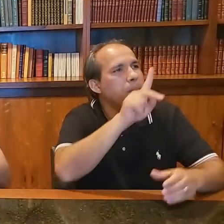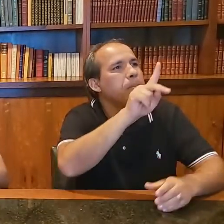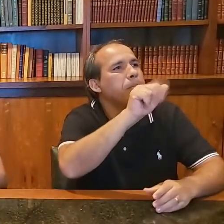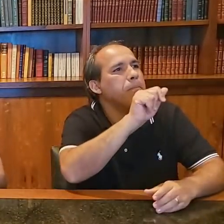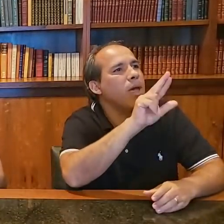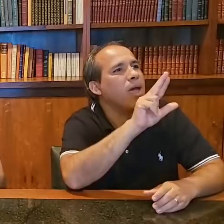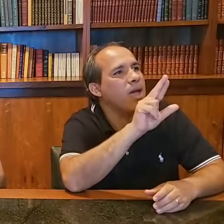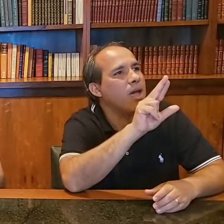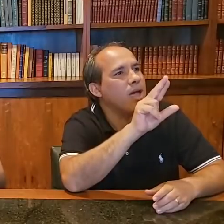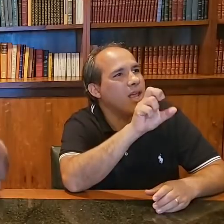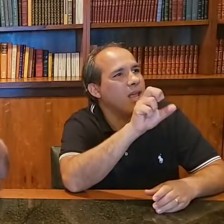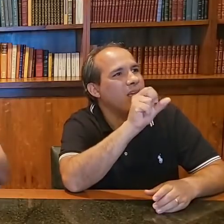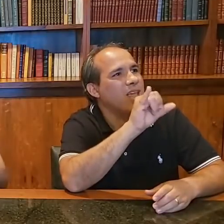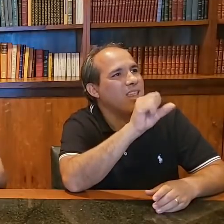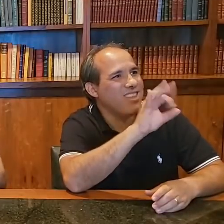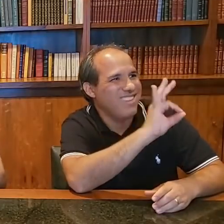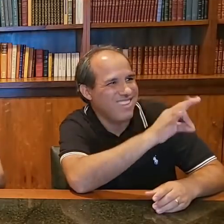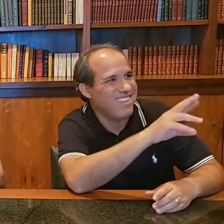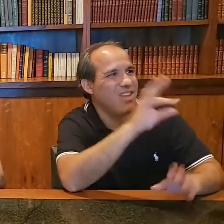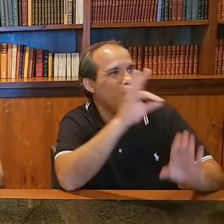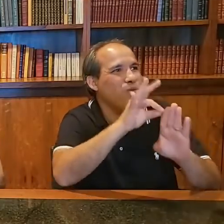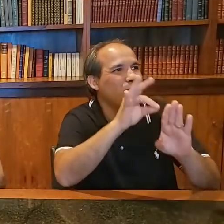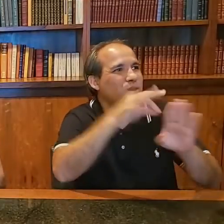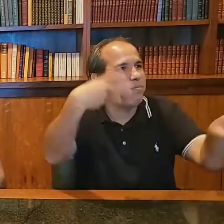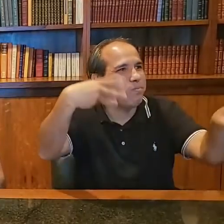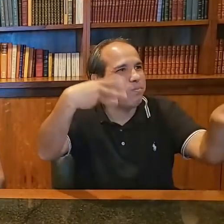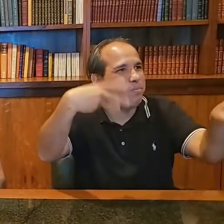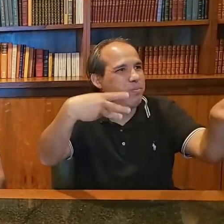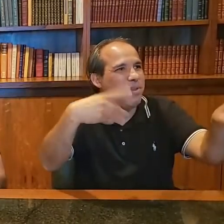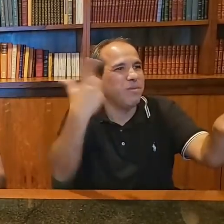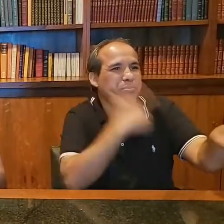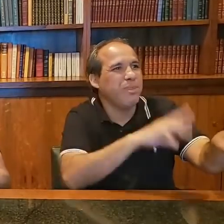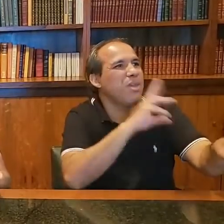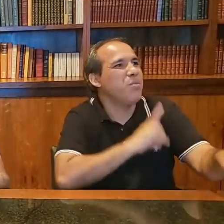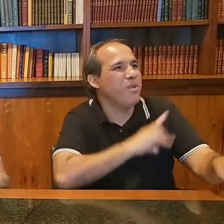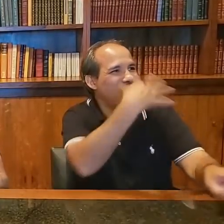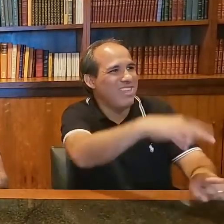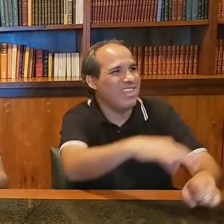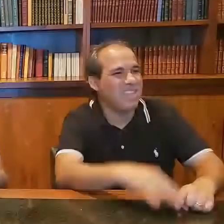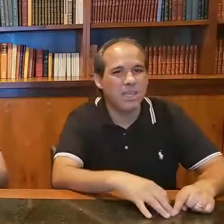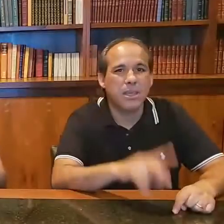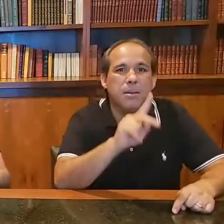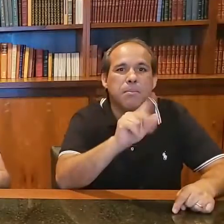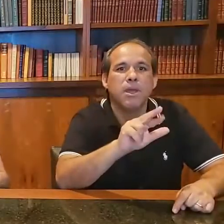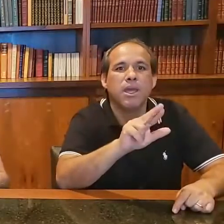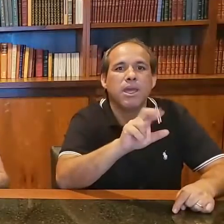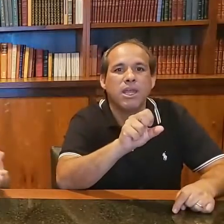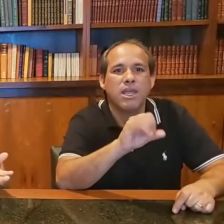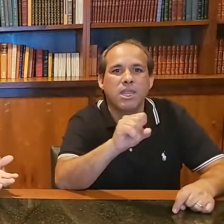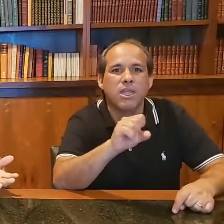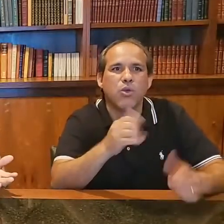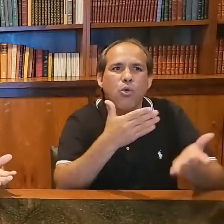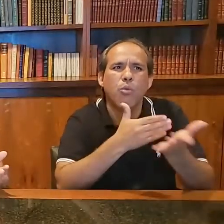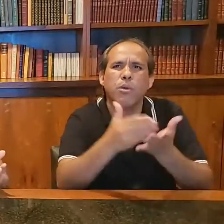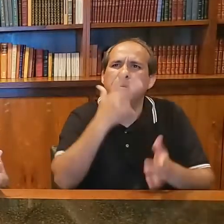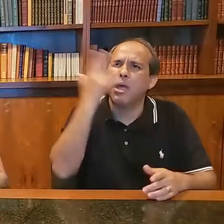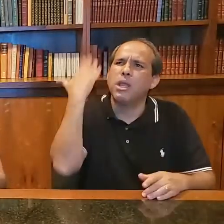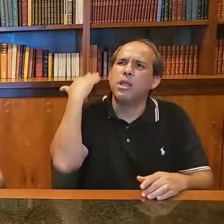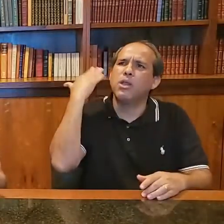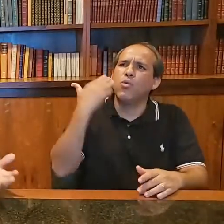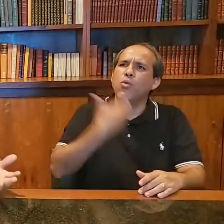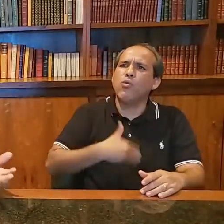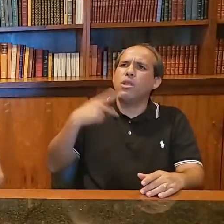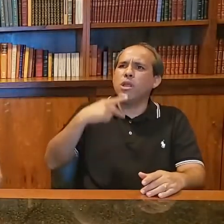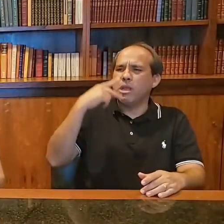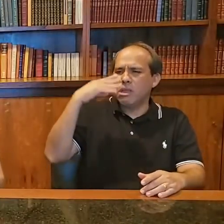Parecis, parabéns aí, ó. O Vuduzinho 3 ali matou. Temos Parecis, já tem... Não começou comigo, começou, acho, o governo Temer, se não me engano, ou